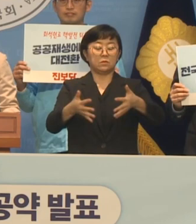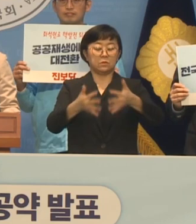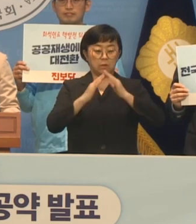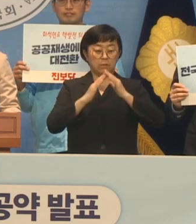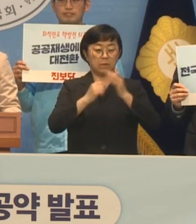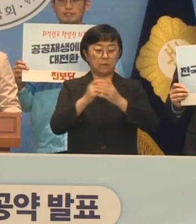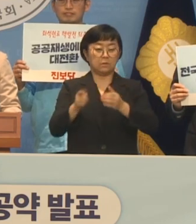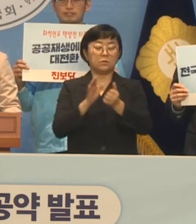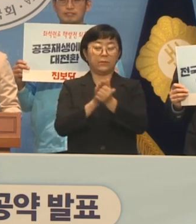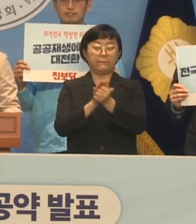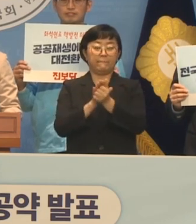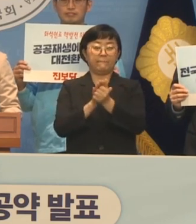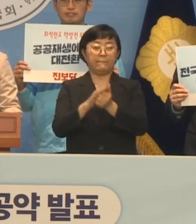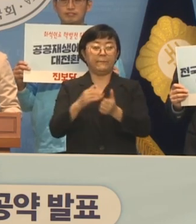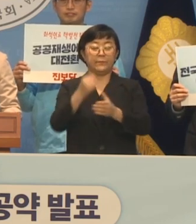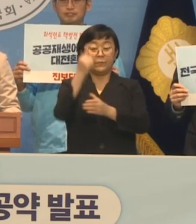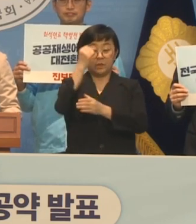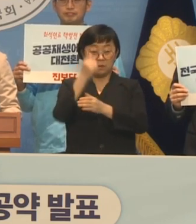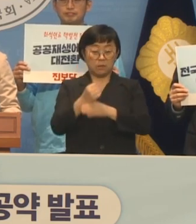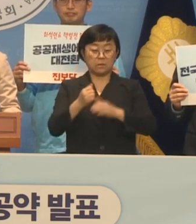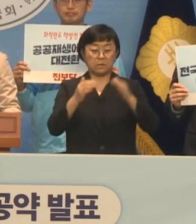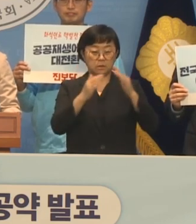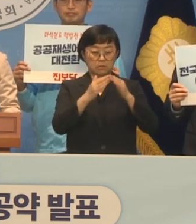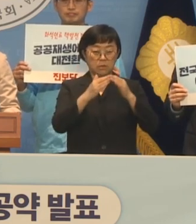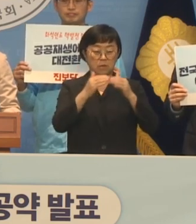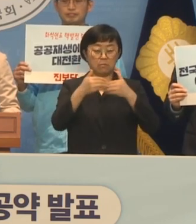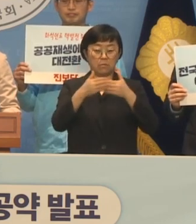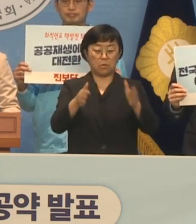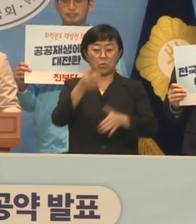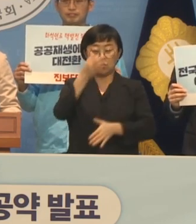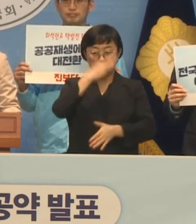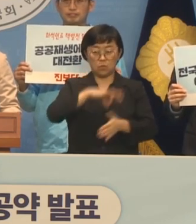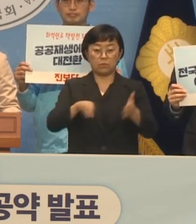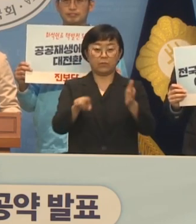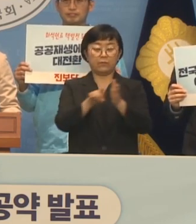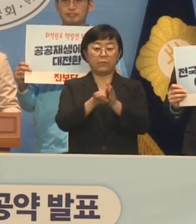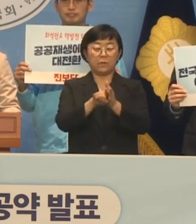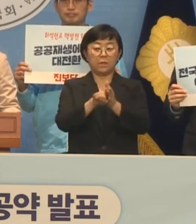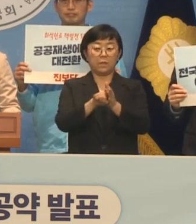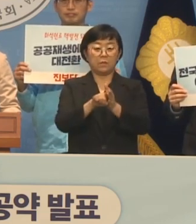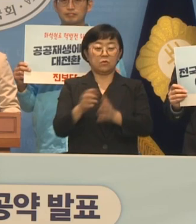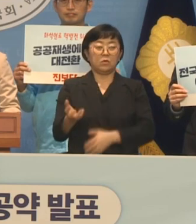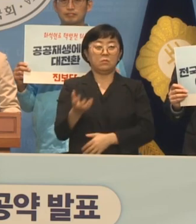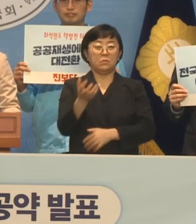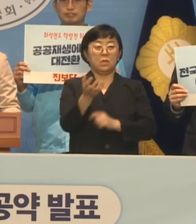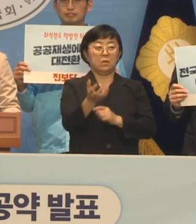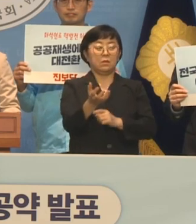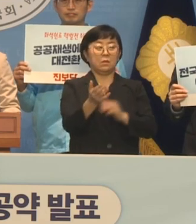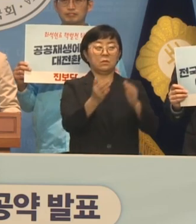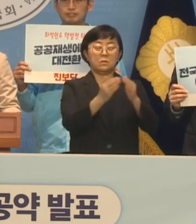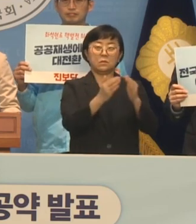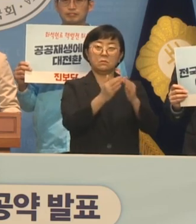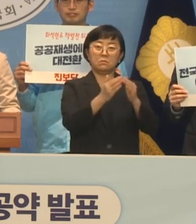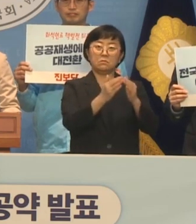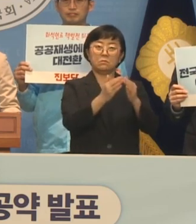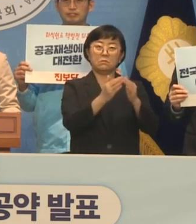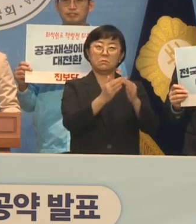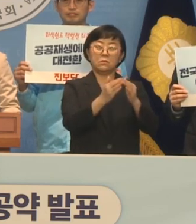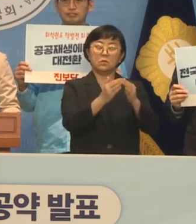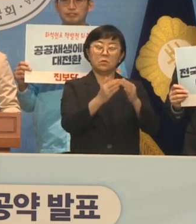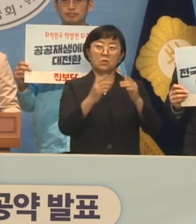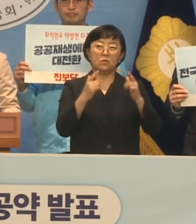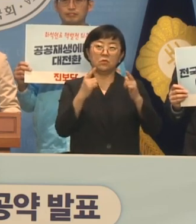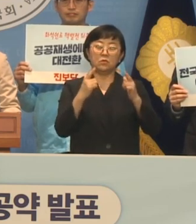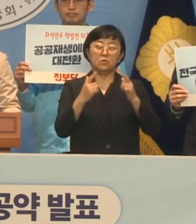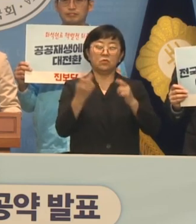지원하겠습니다. 노후주택의 냉난방 효율 개선, 임대인에게 주택 최저주거기준 유지관리